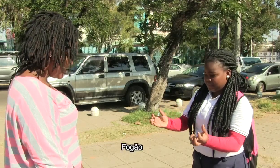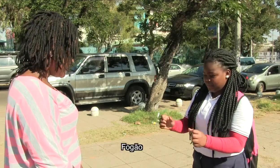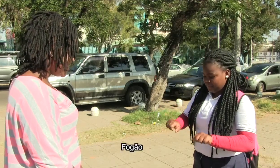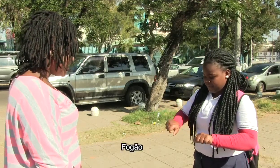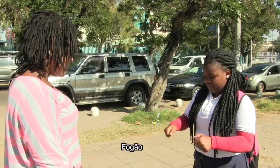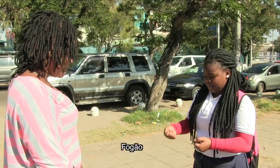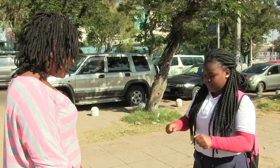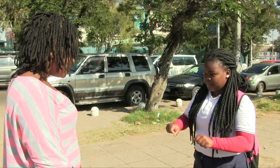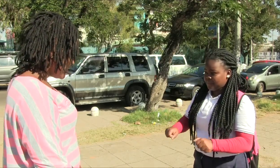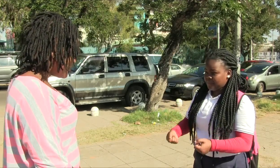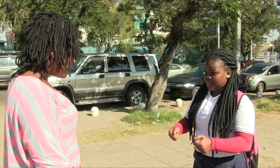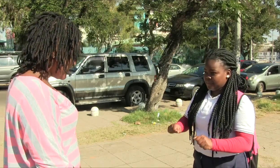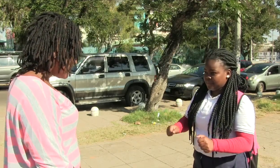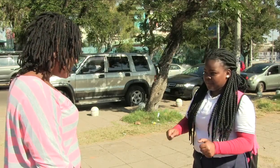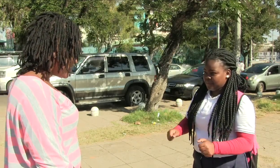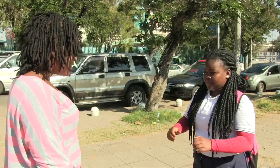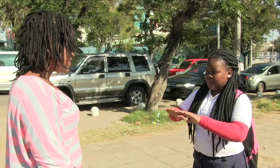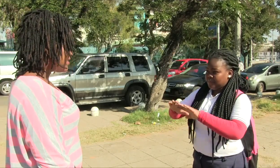fogão,